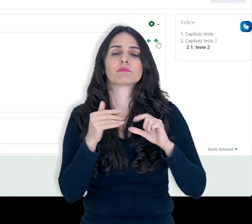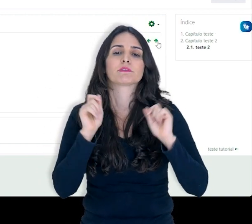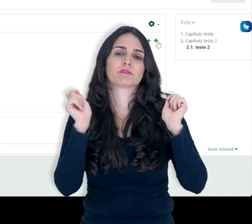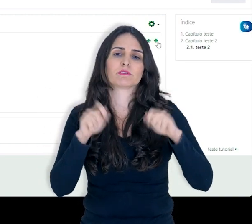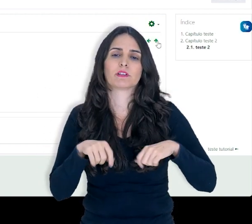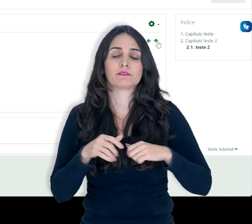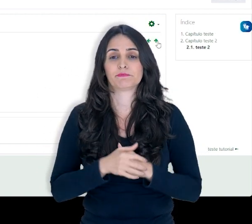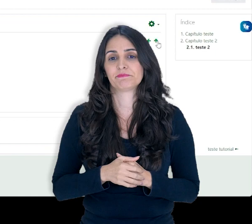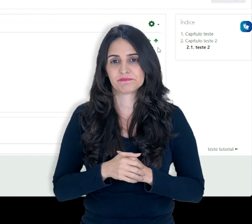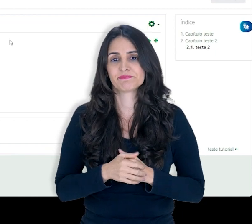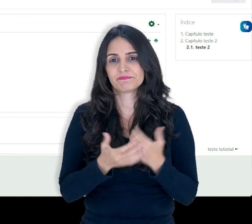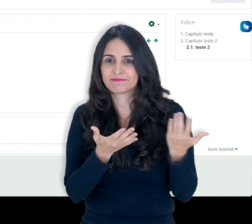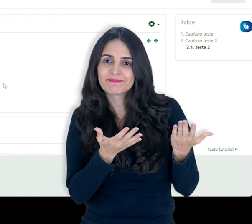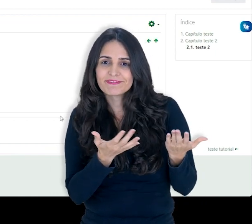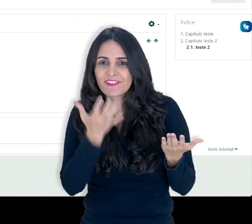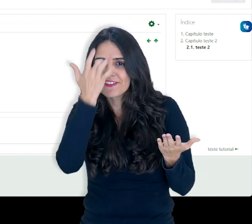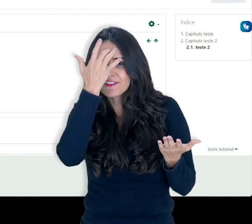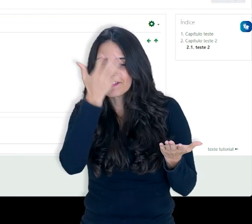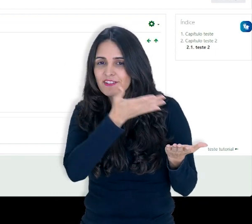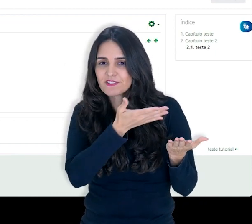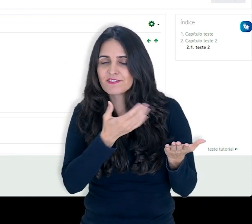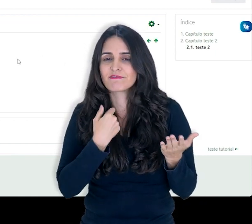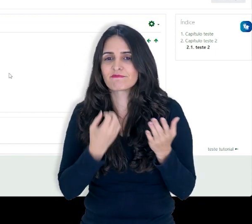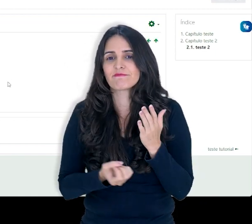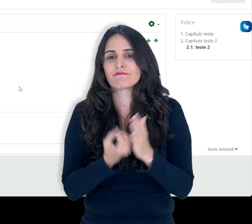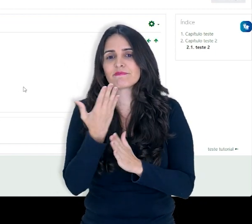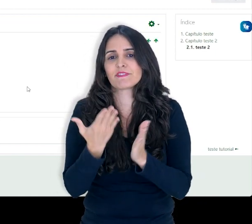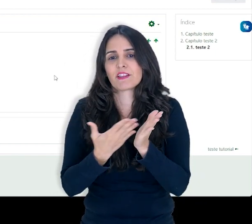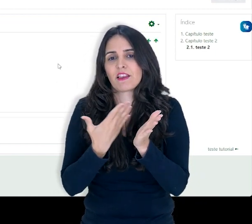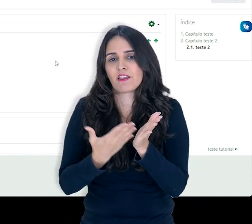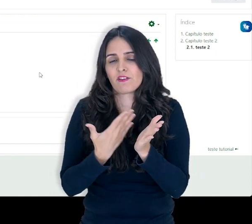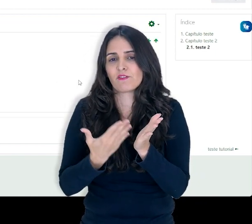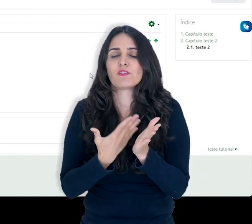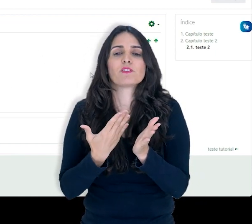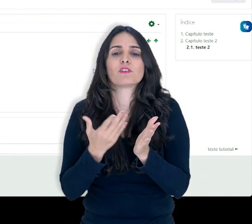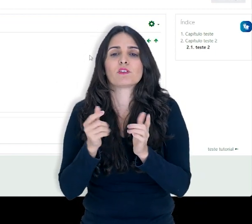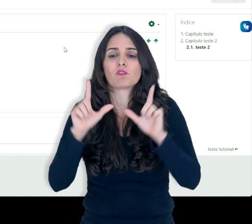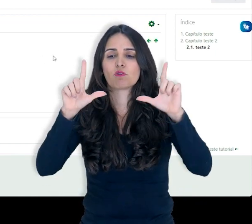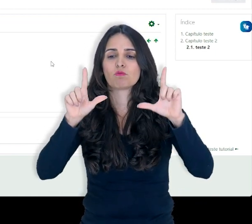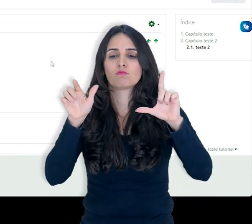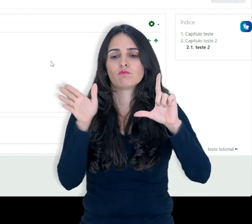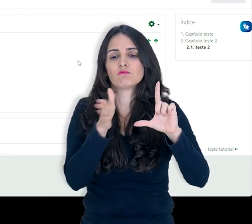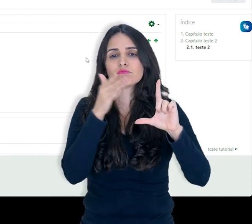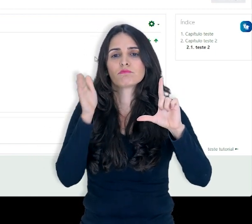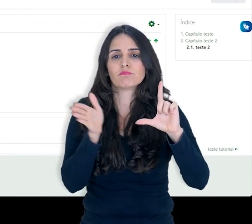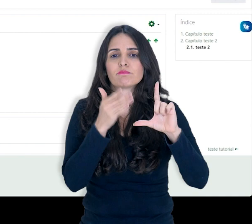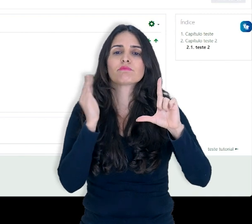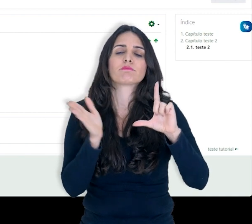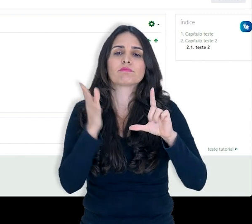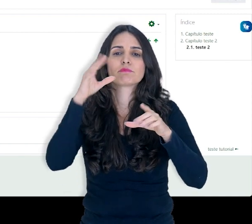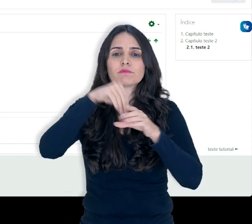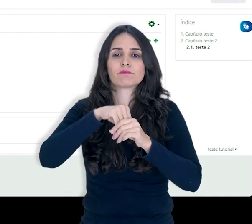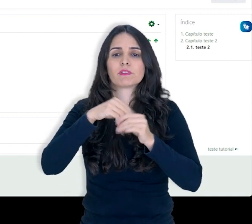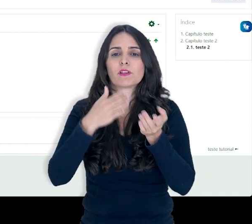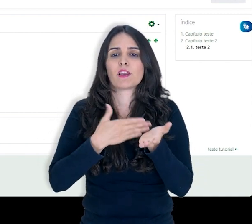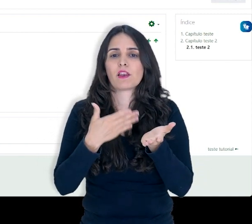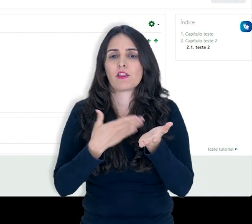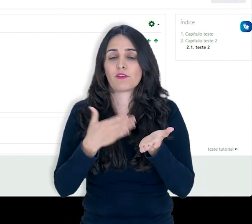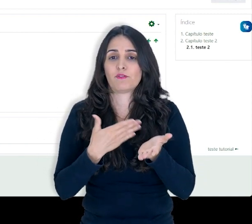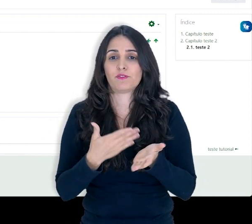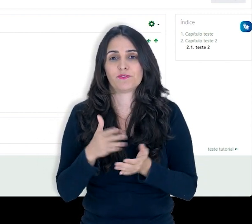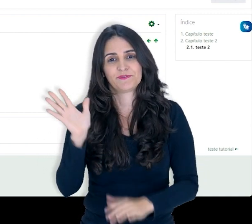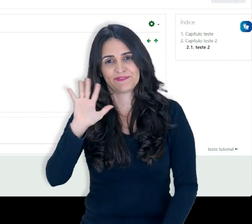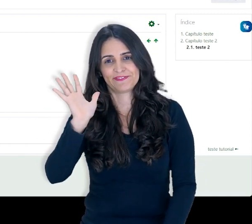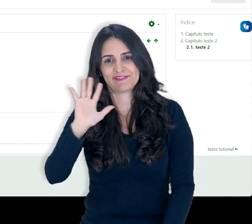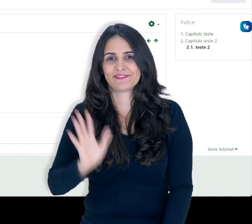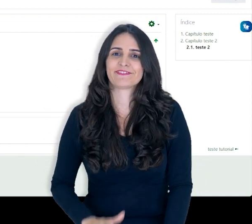sub Capítulo Então é assim que funciona a criação e a navegação dentro do nosso livro